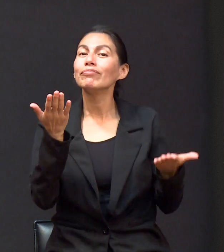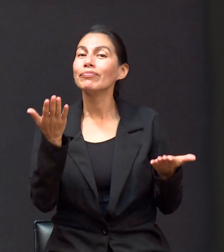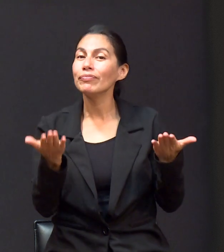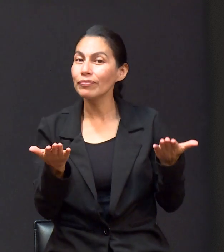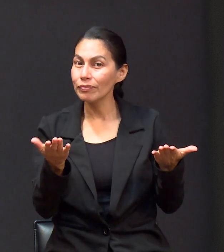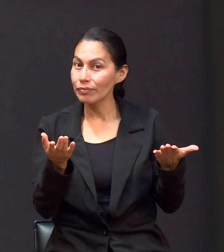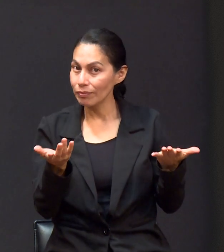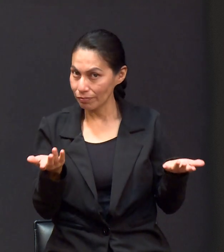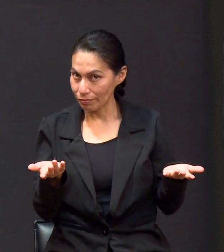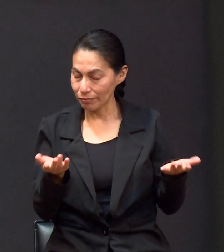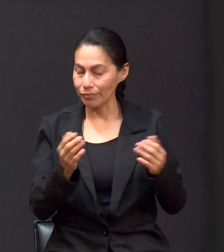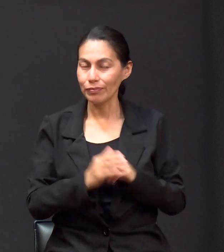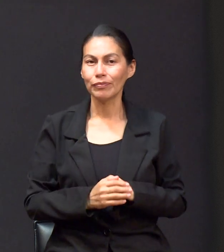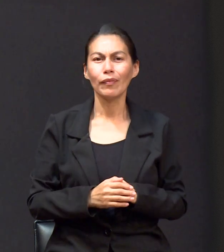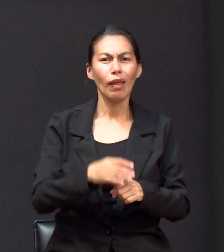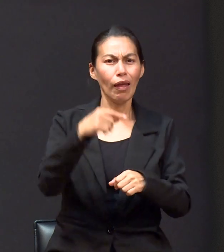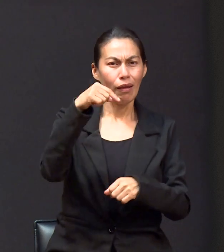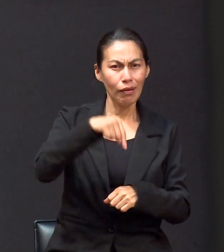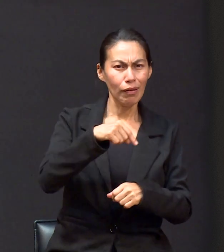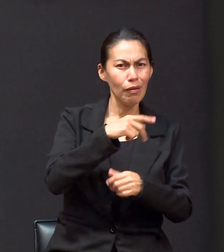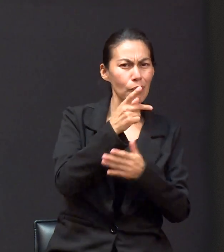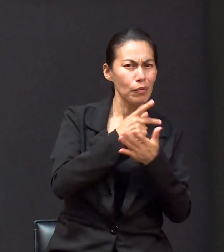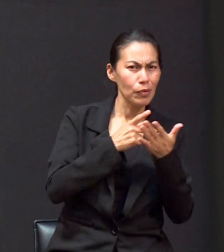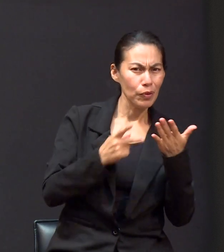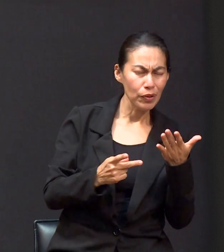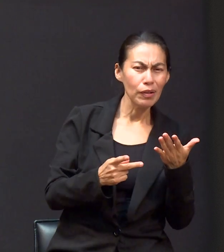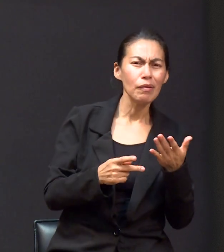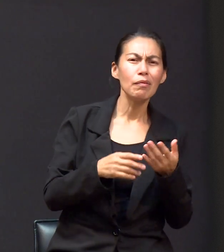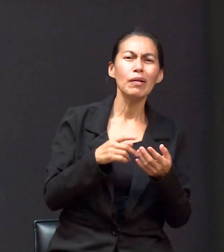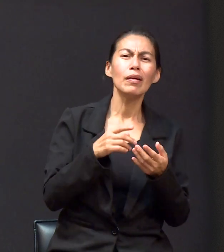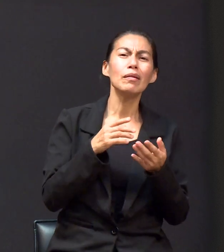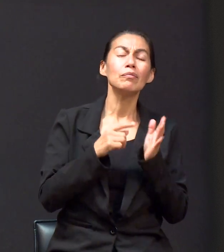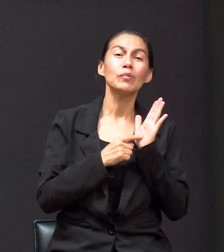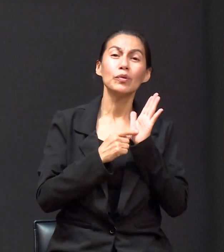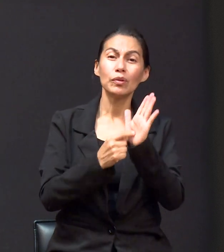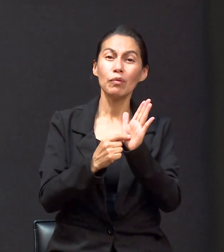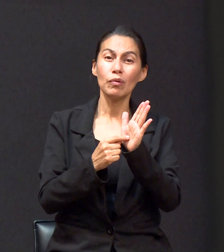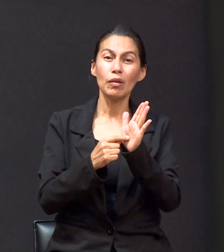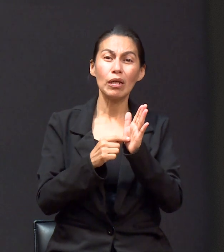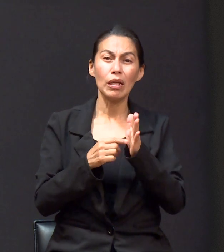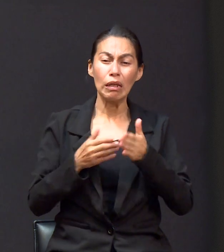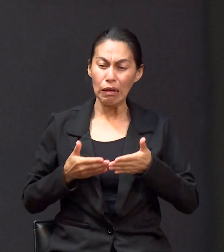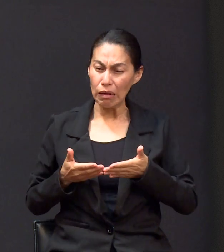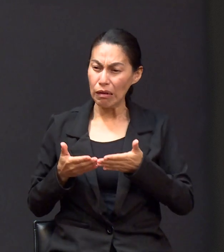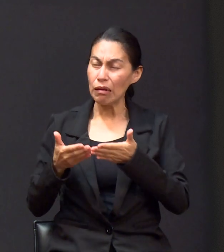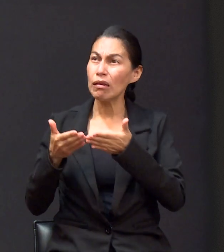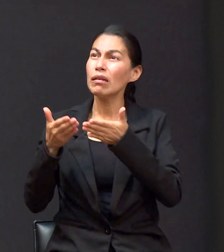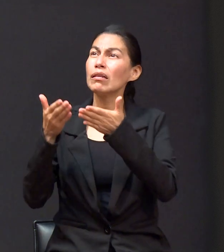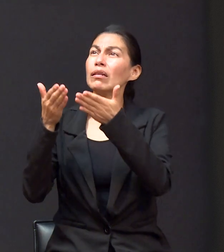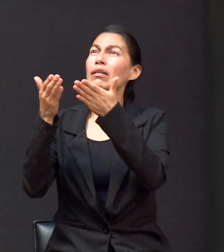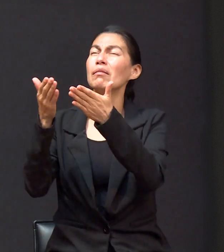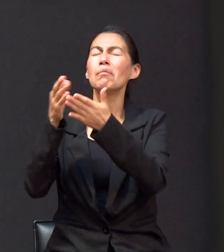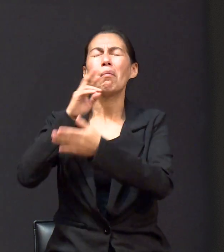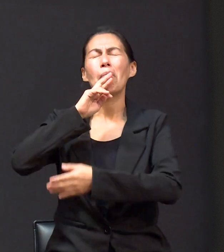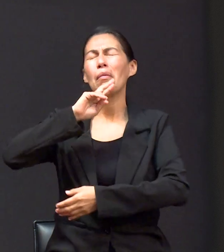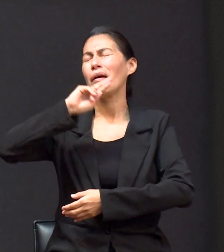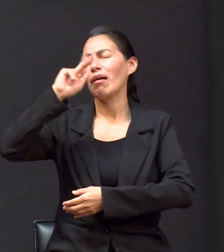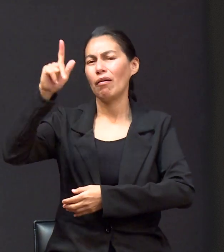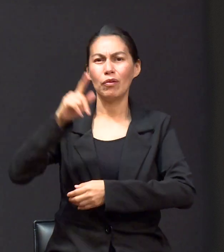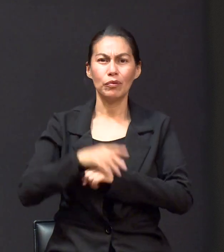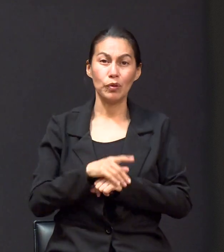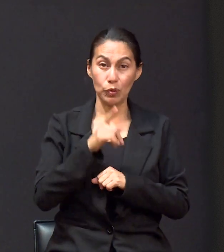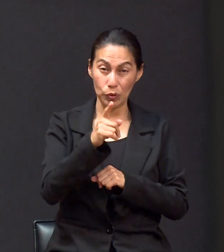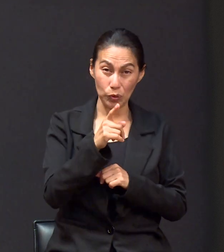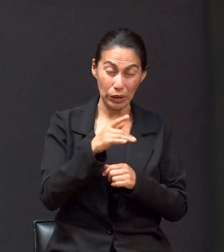En este programa te presentamos la opción, el mejor camino. Presenta tus